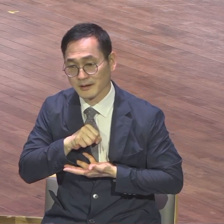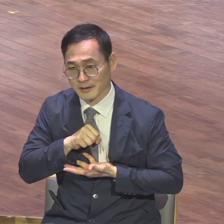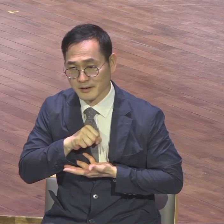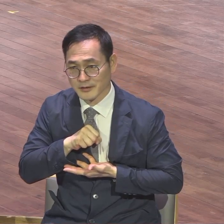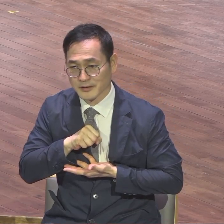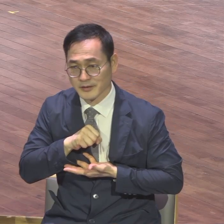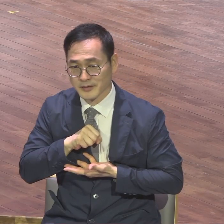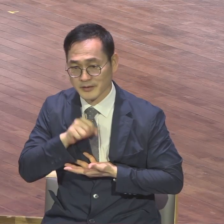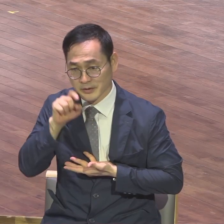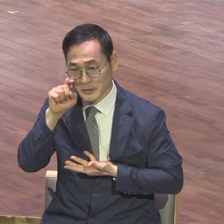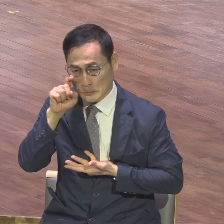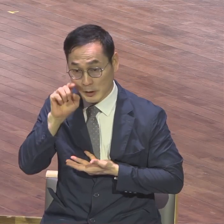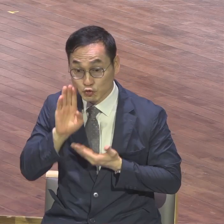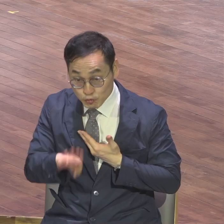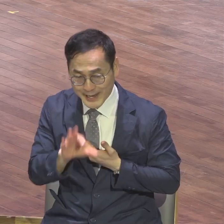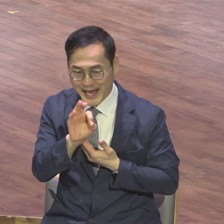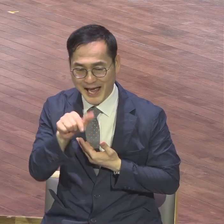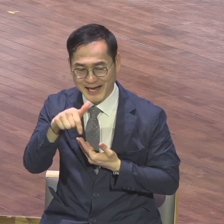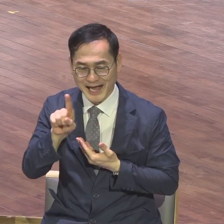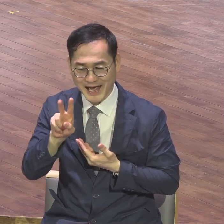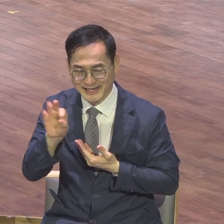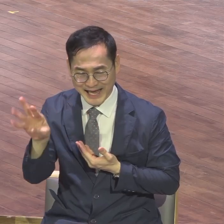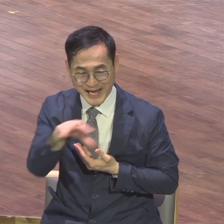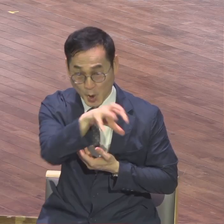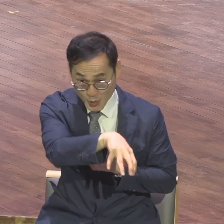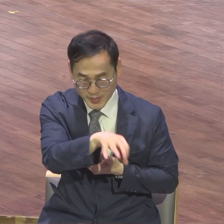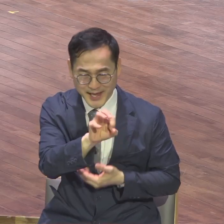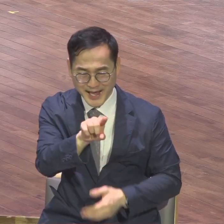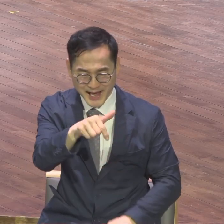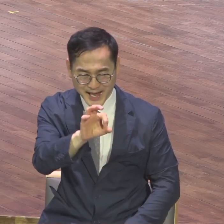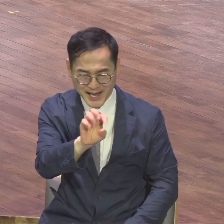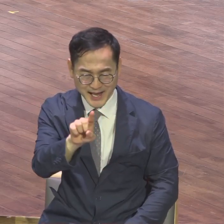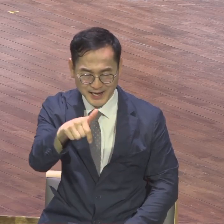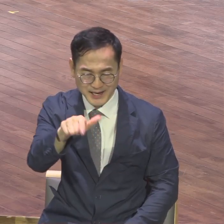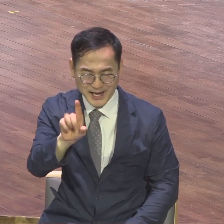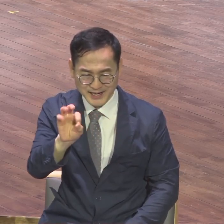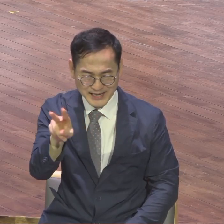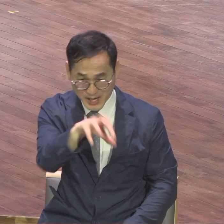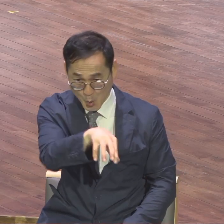그리고 아가야로 건너가서 큰 증거를 보입니다. 후에